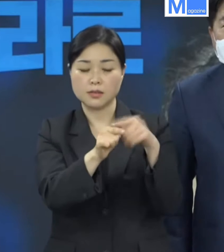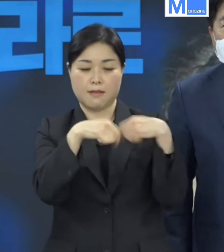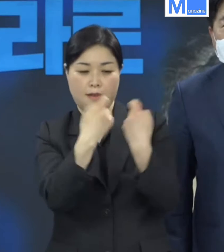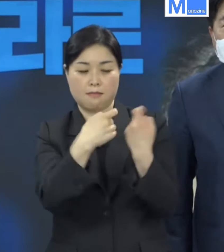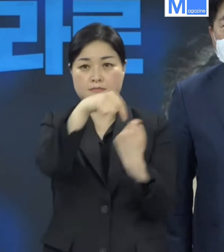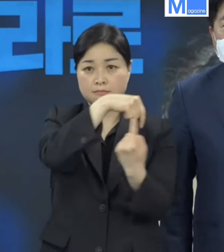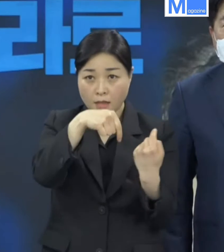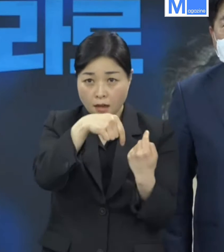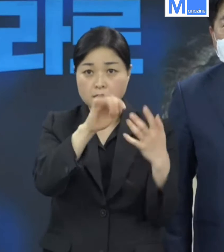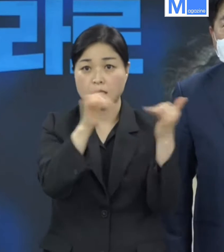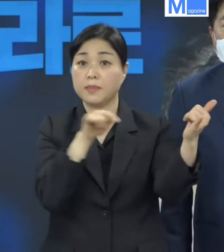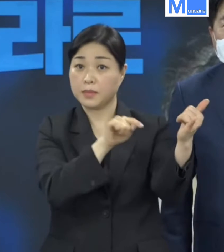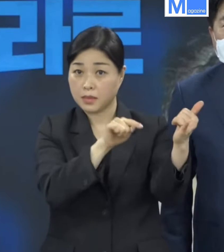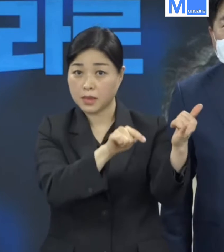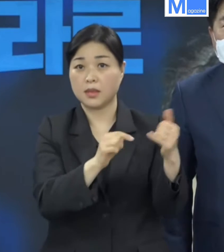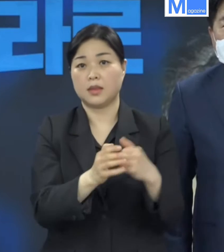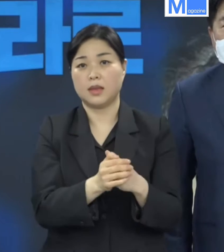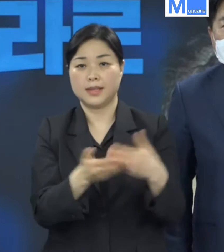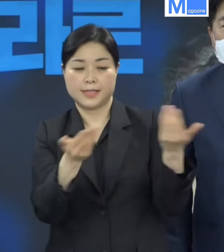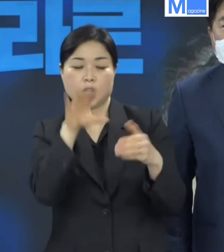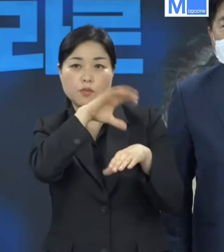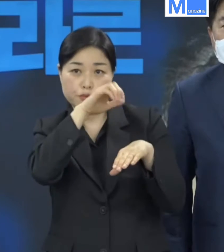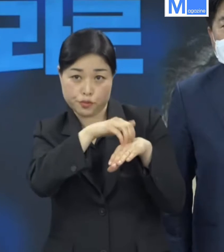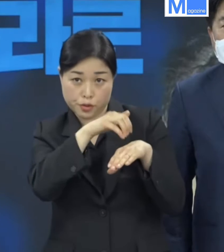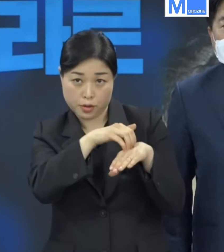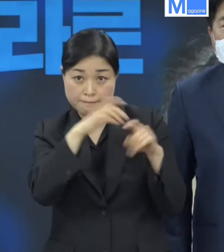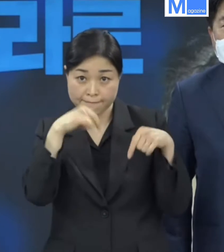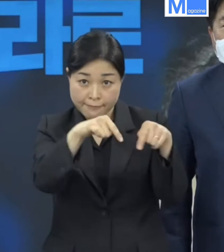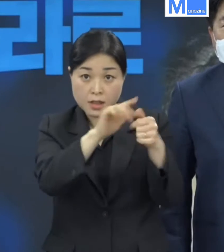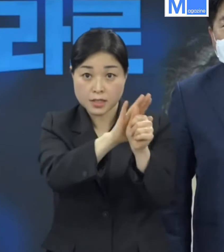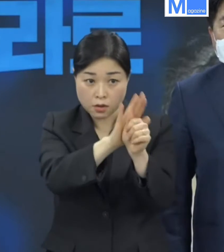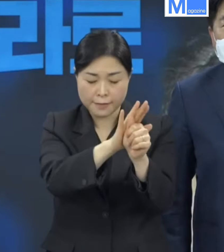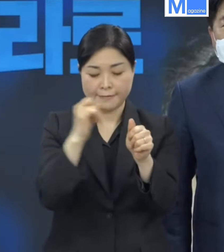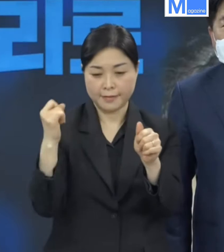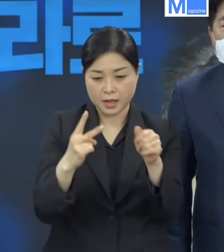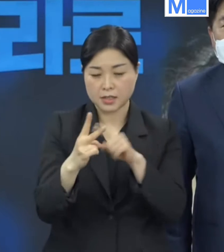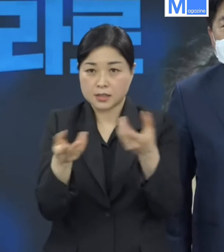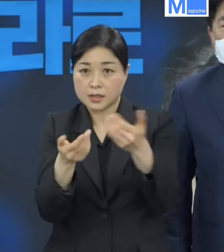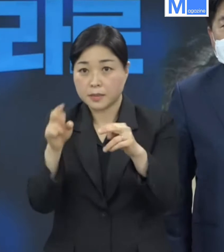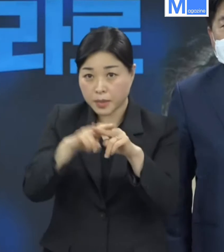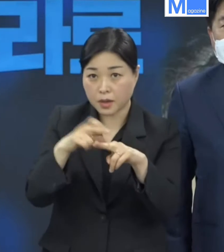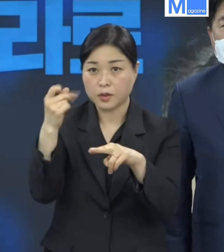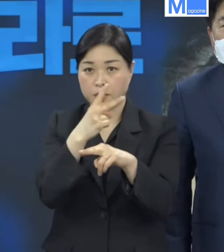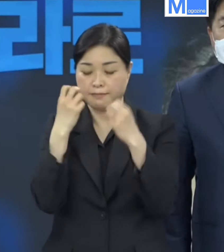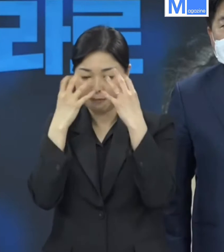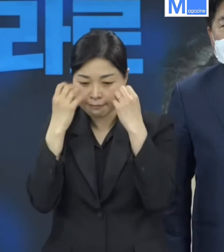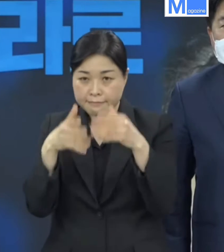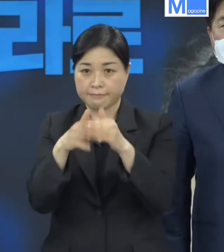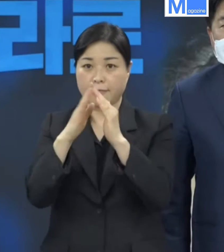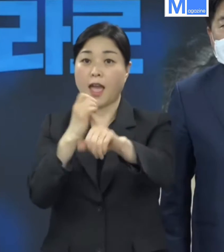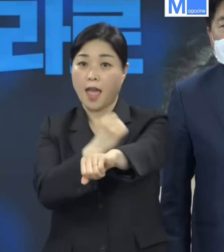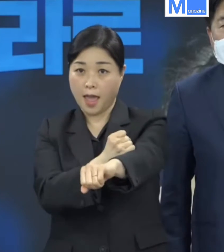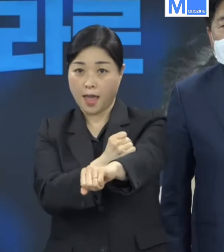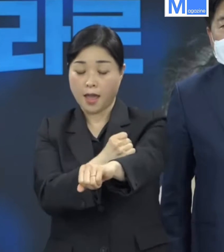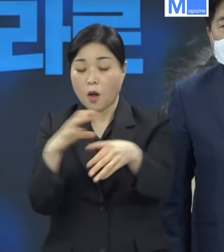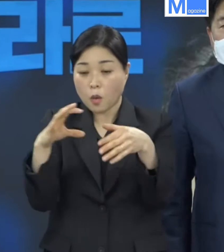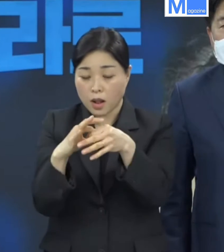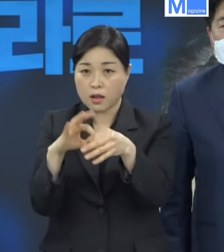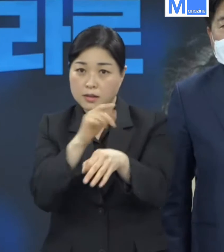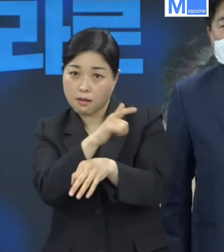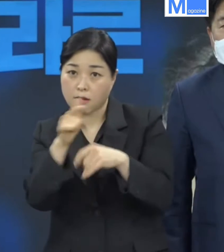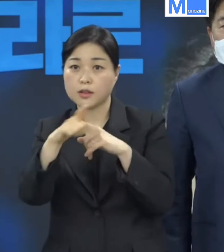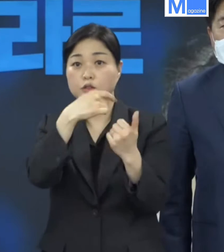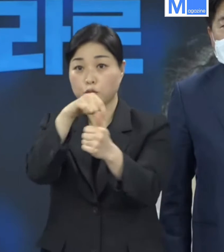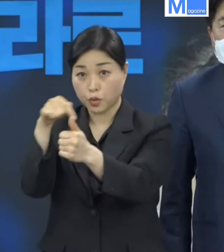소상공인 자영업자에게는 직업 훈련을 비롯한 재취업, 재창업, 관련 교육,